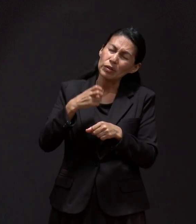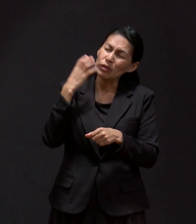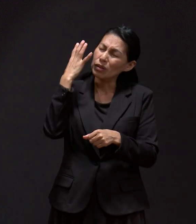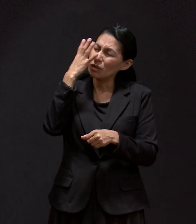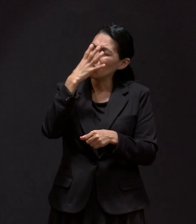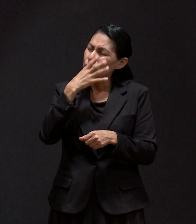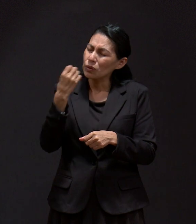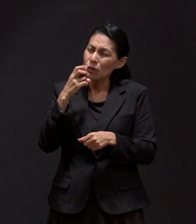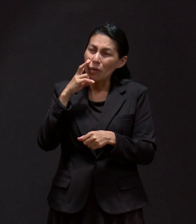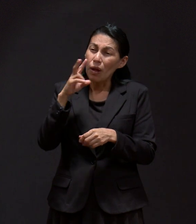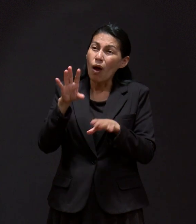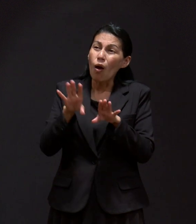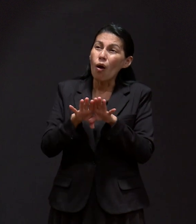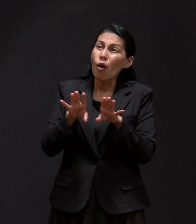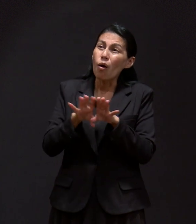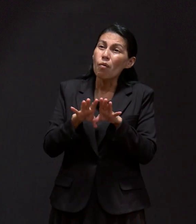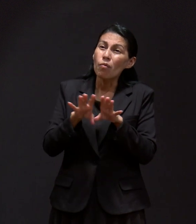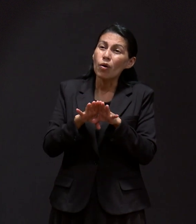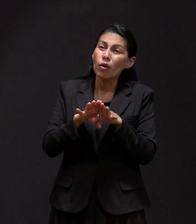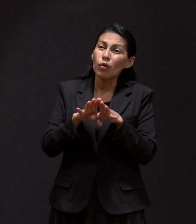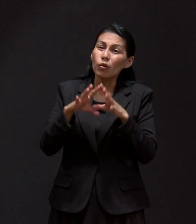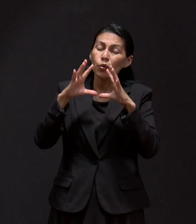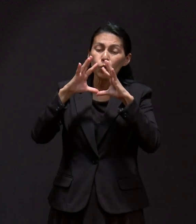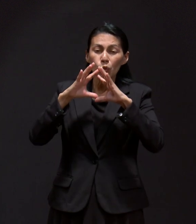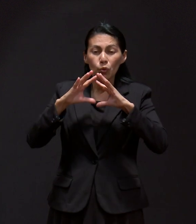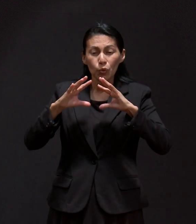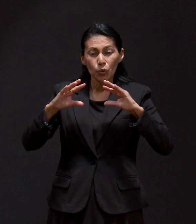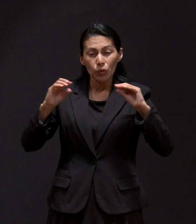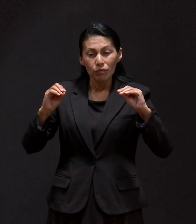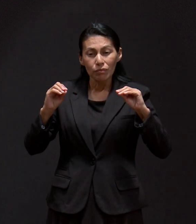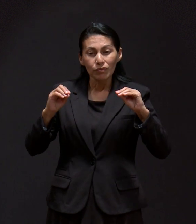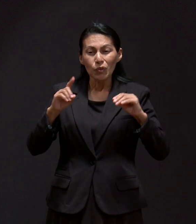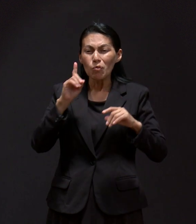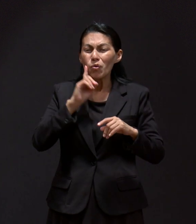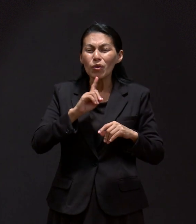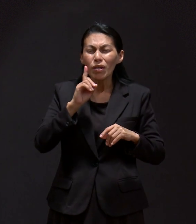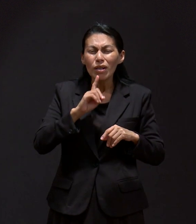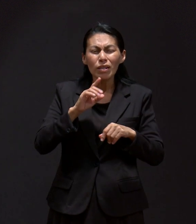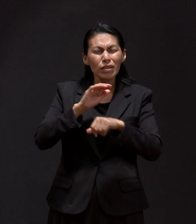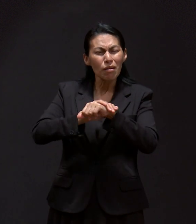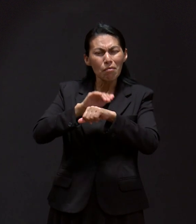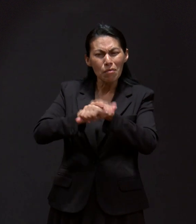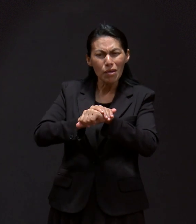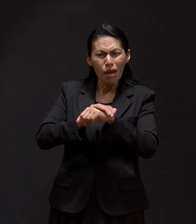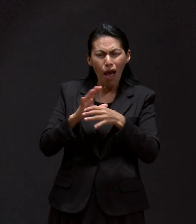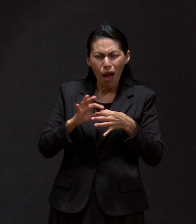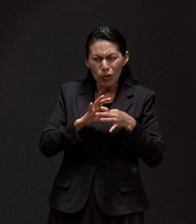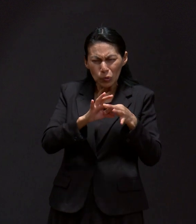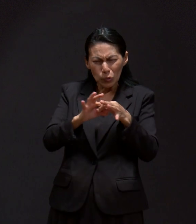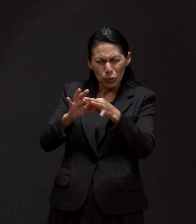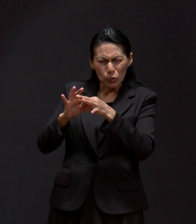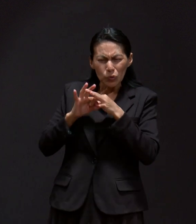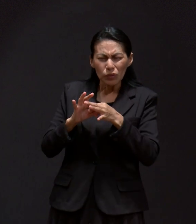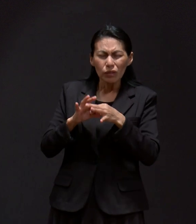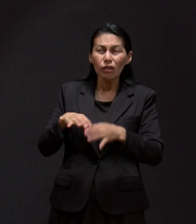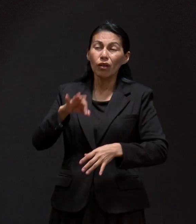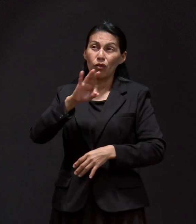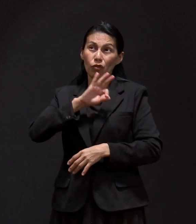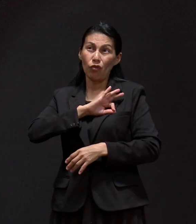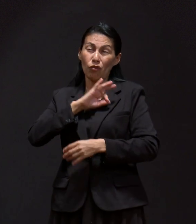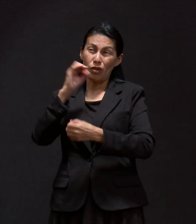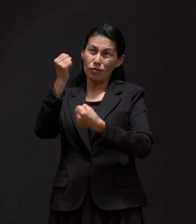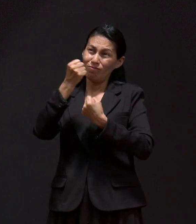ha sido muy bonita muy reconfortante eso nos ha unido más como mujeres y como amigas y ha